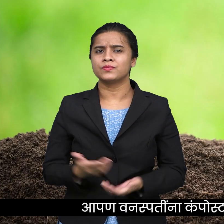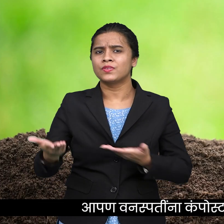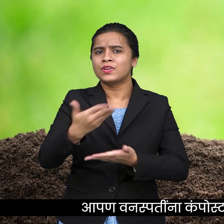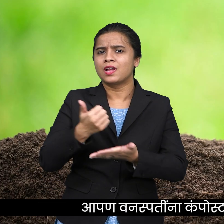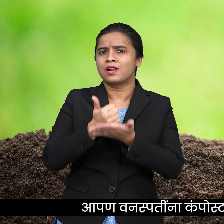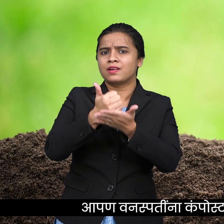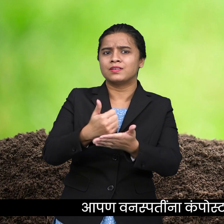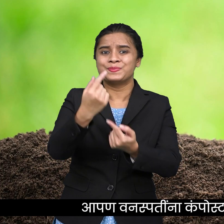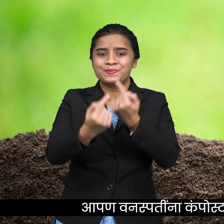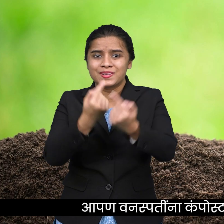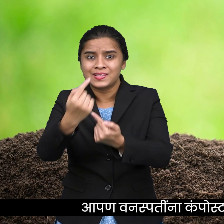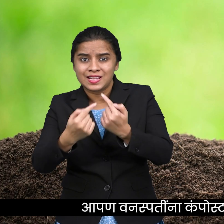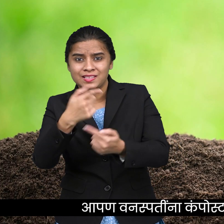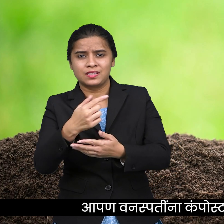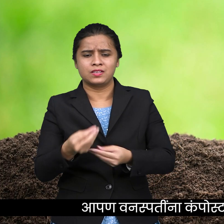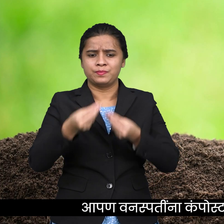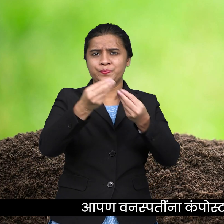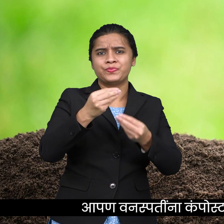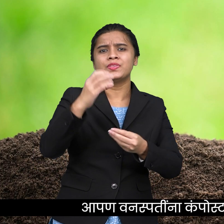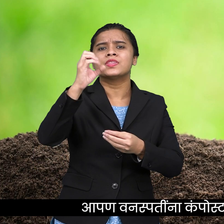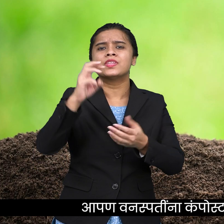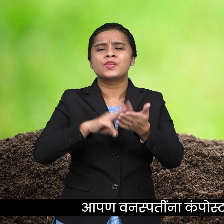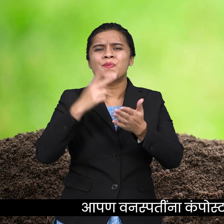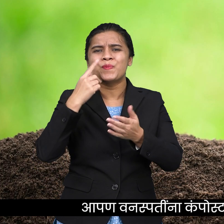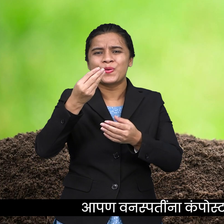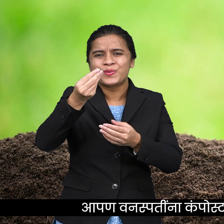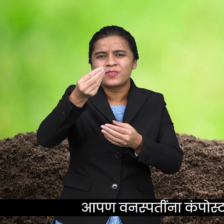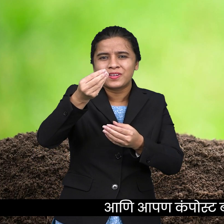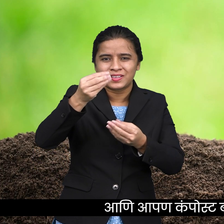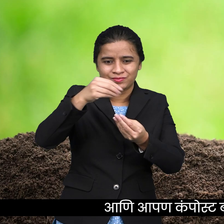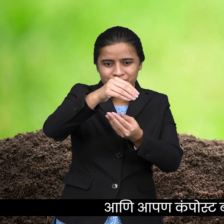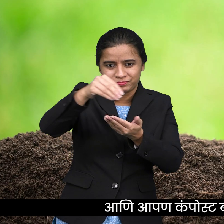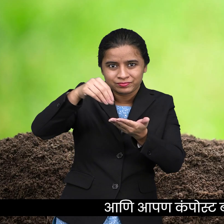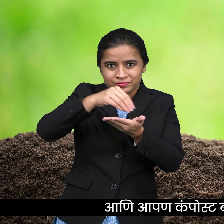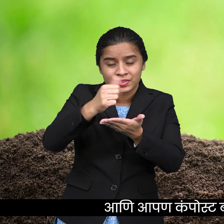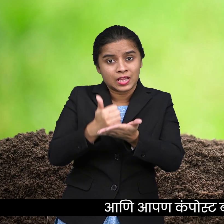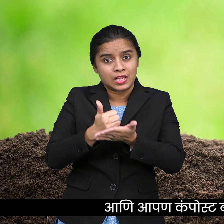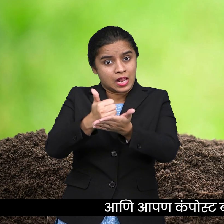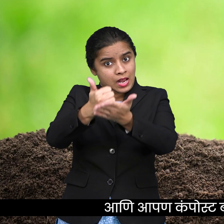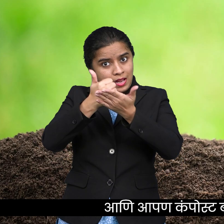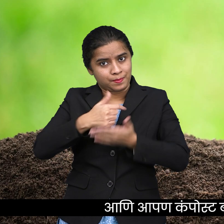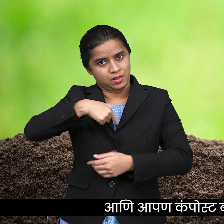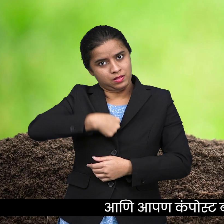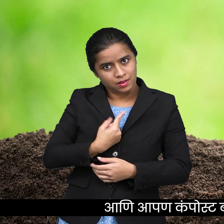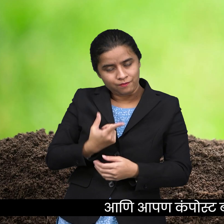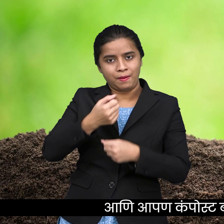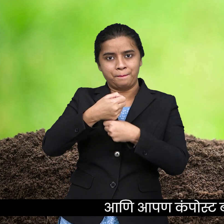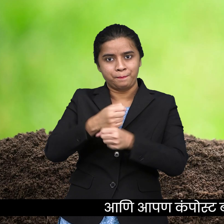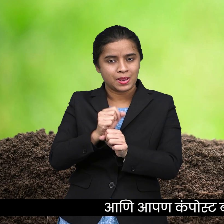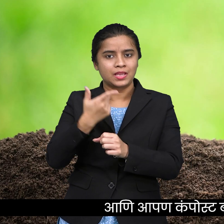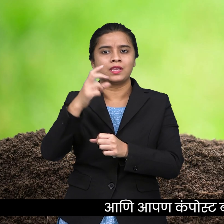आपण वनस्पतींना कंपोस्ट खत देऊन त्यांना मदत करू शकतो आणि आपण कंपोस्ट बनवून स्वतःला मदत करू